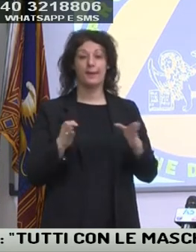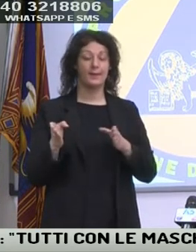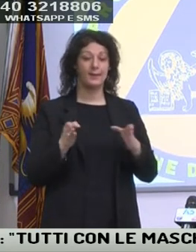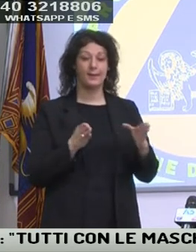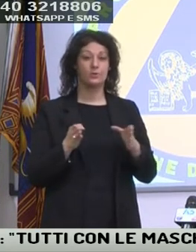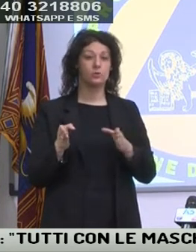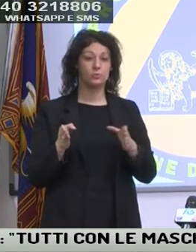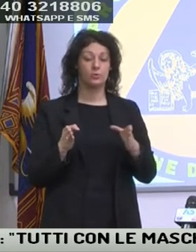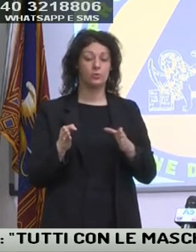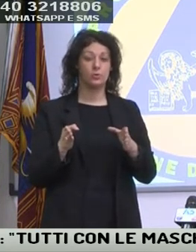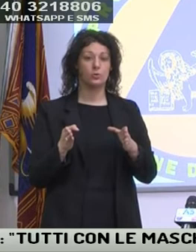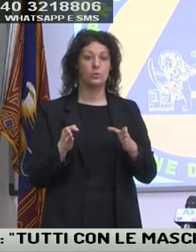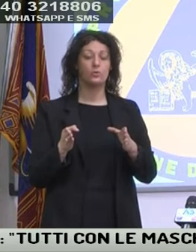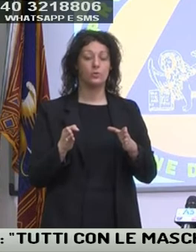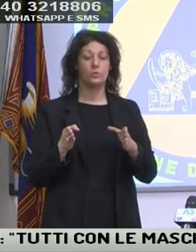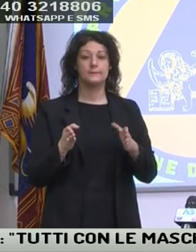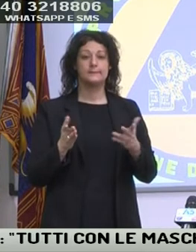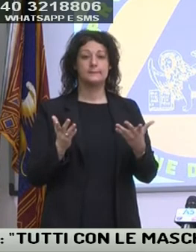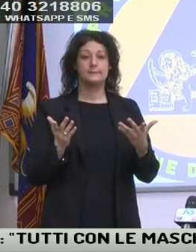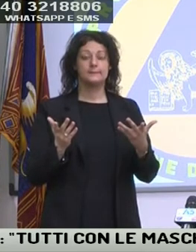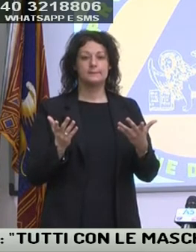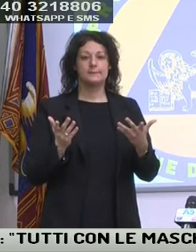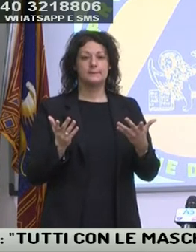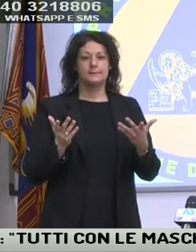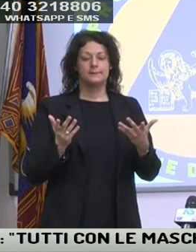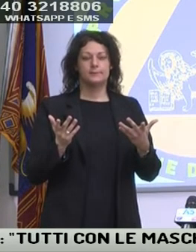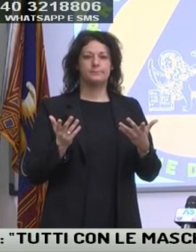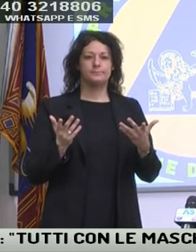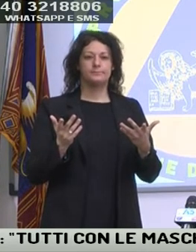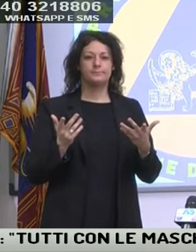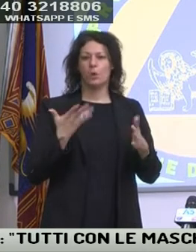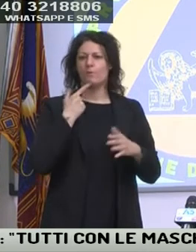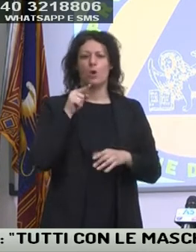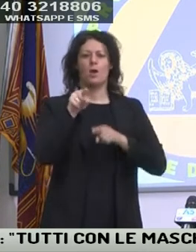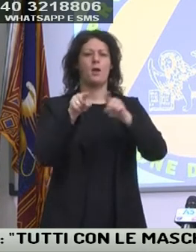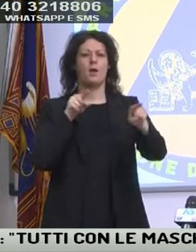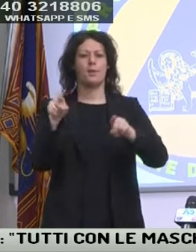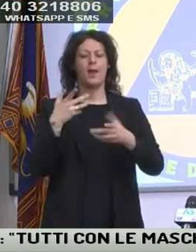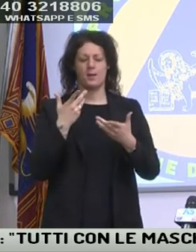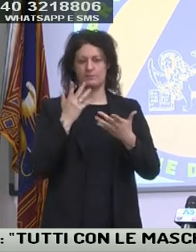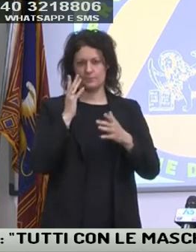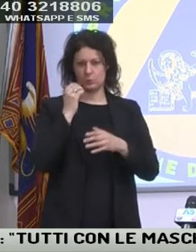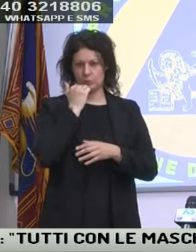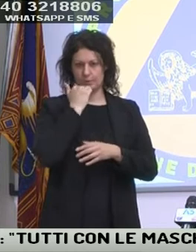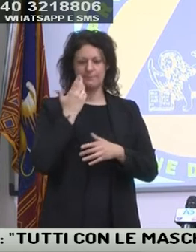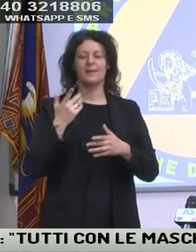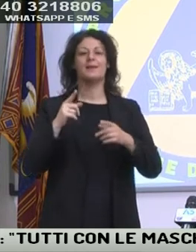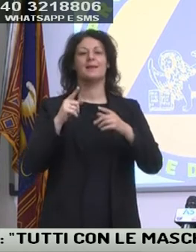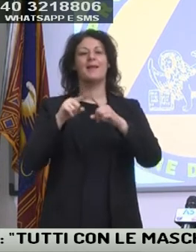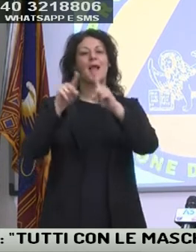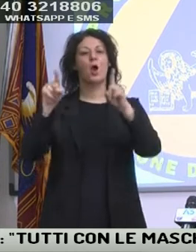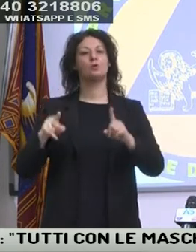voler puntare il dito contro qualcuno, però è difficile, come dico spesso, spiegare a un negoziante che vende